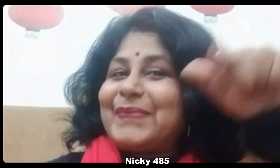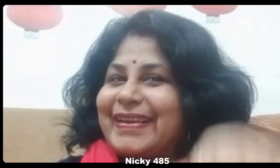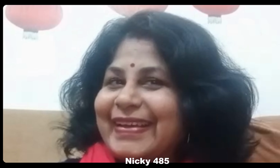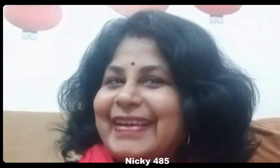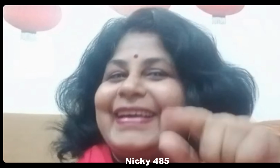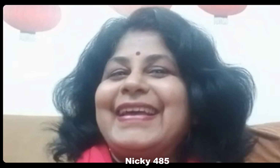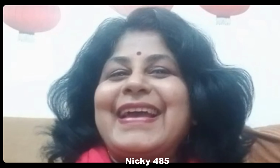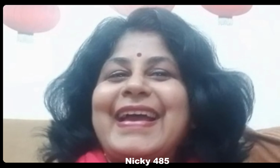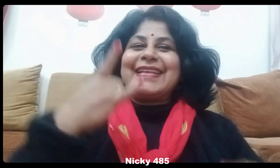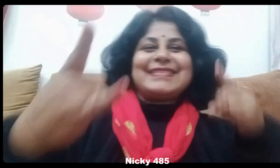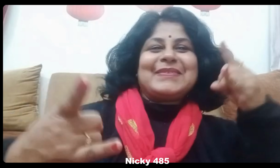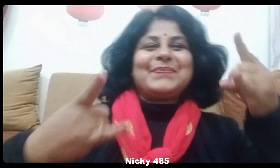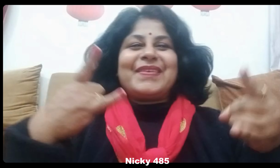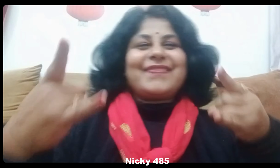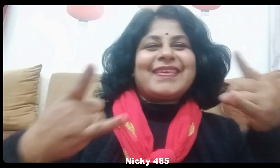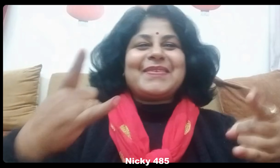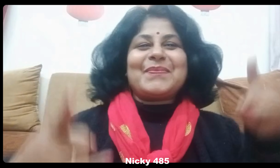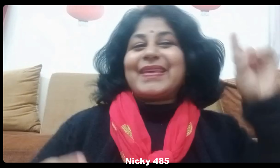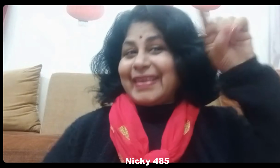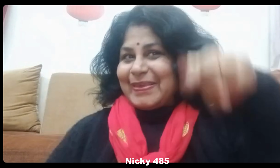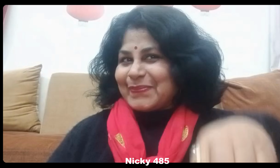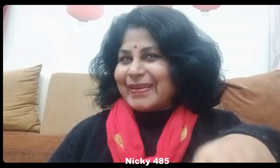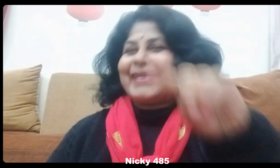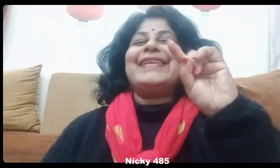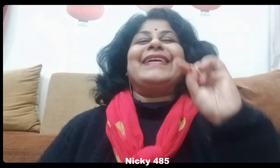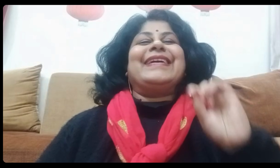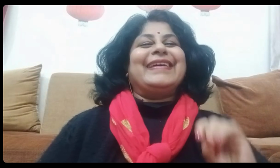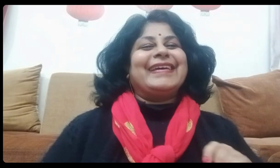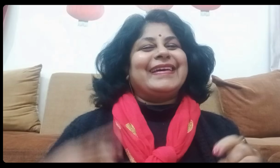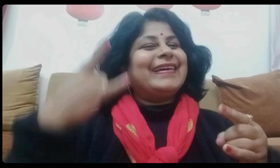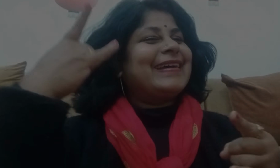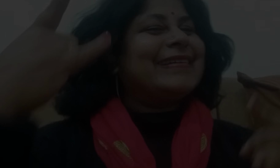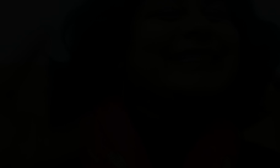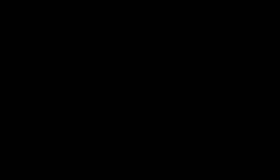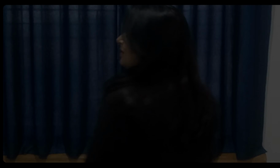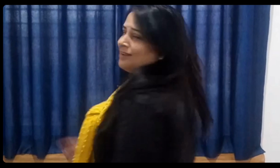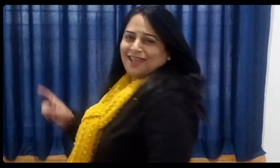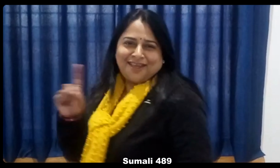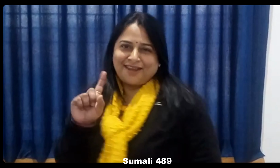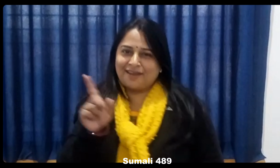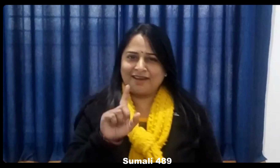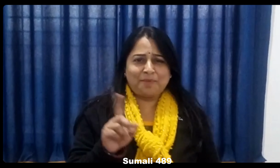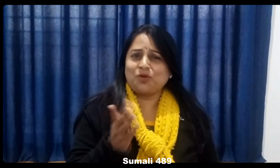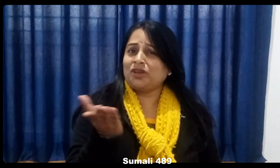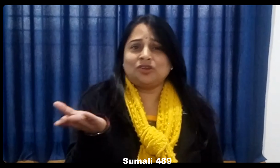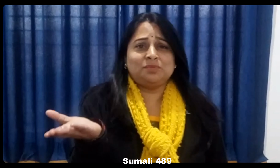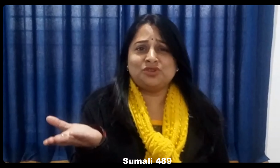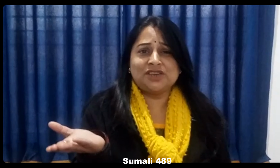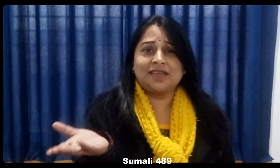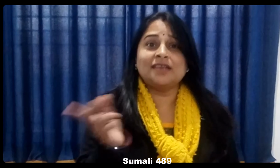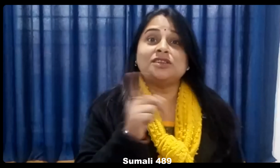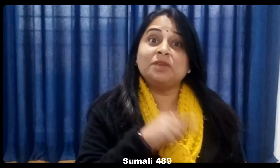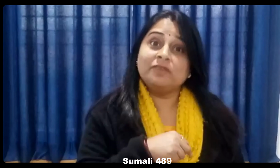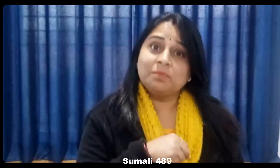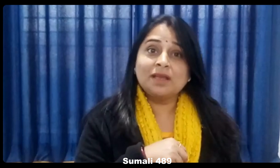ईबा आईजीबीवी में ईबा। ना ना ना ना, अब ना कोई पूछे कि आईजीबीवी में